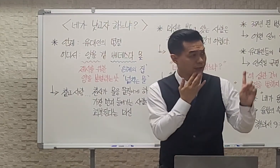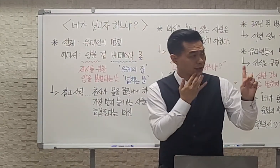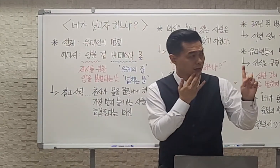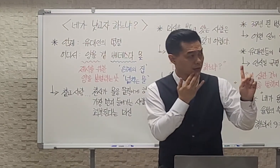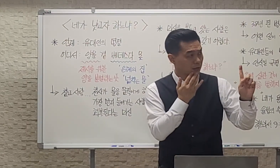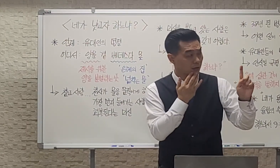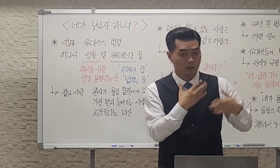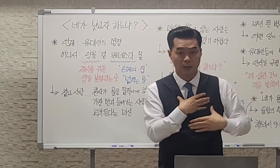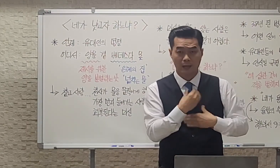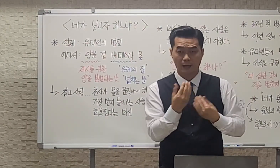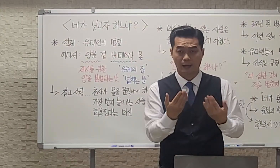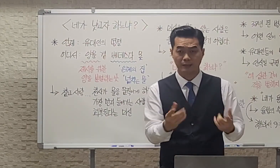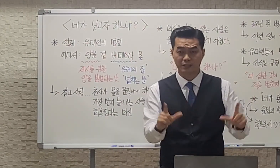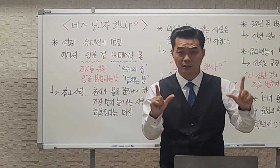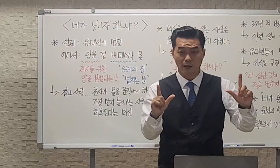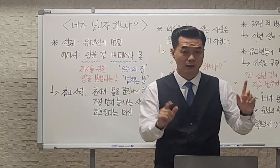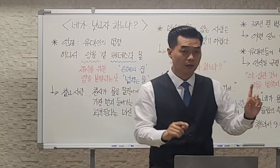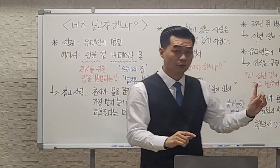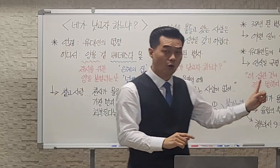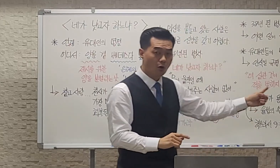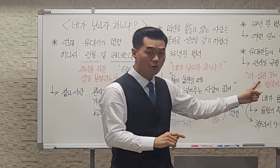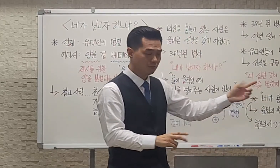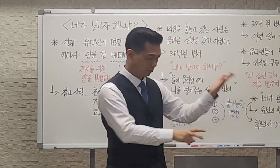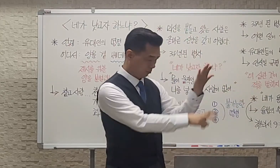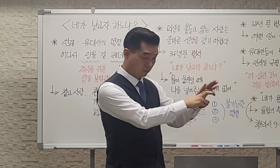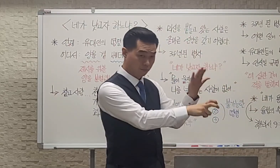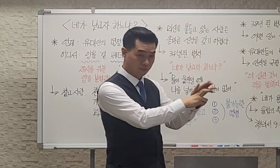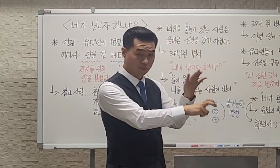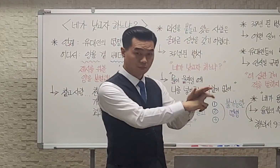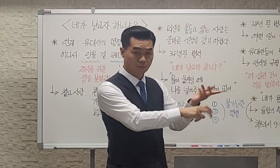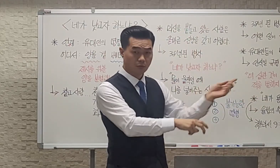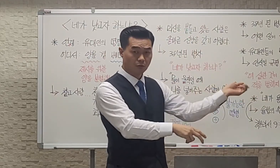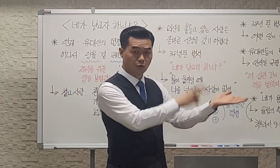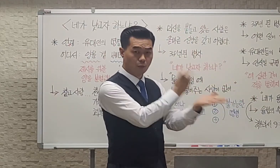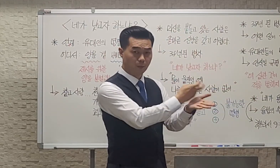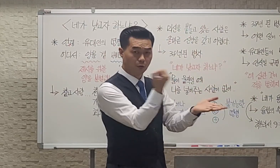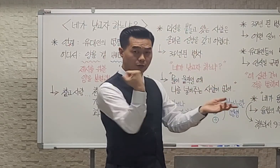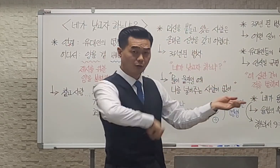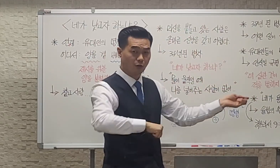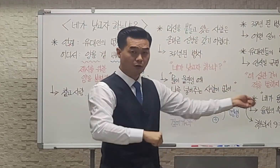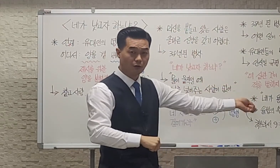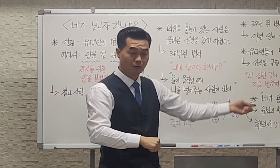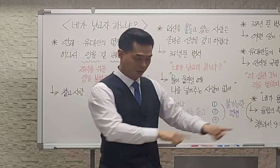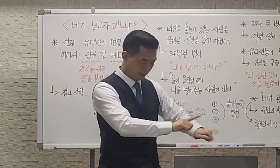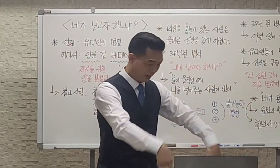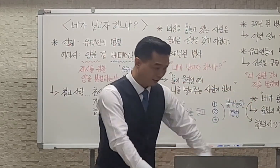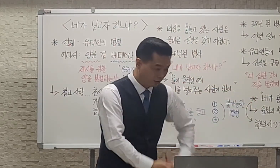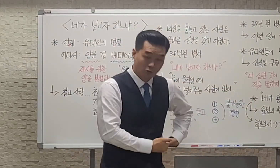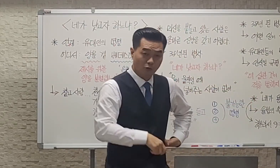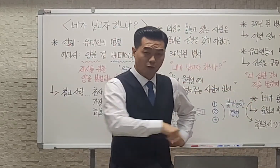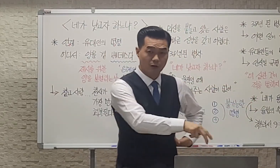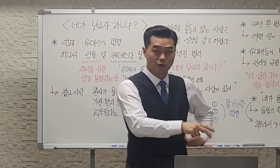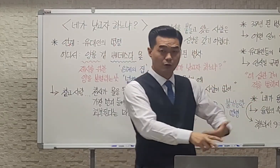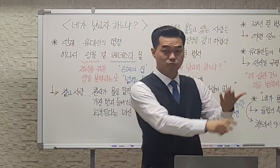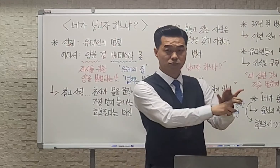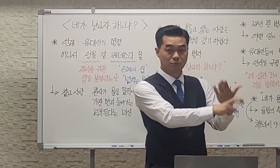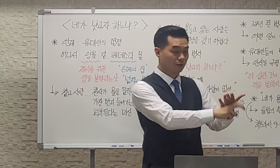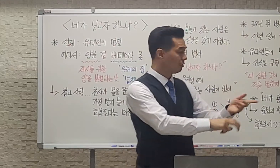날이지? 안식일이네? 너 율법을 어겼어. 너 자리를 들고 걸어가는 거 이거